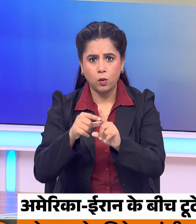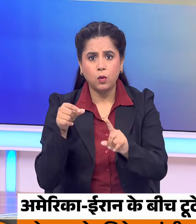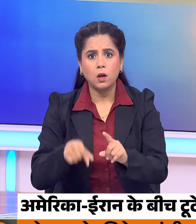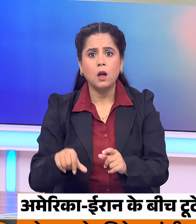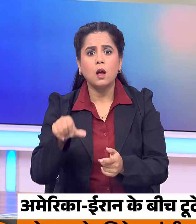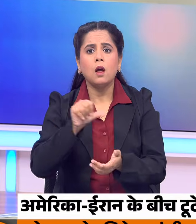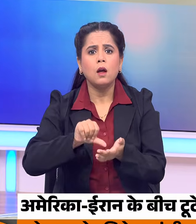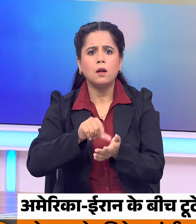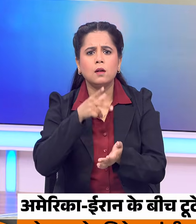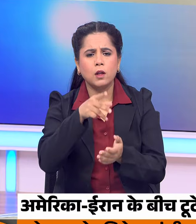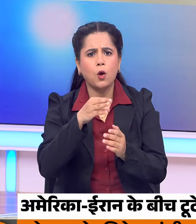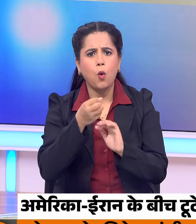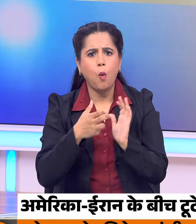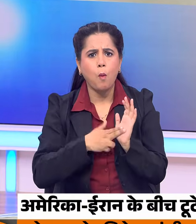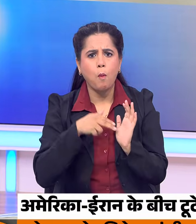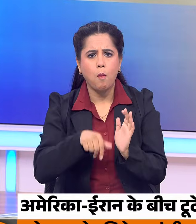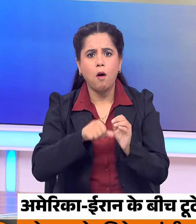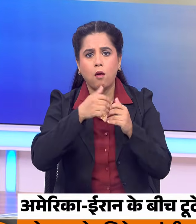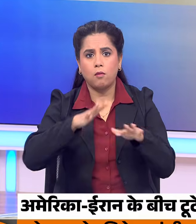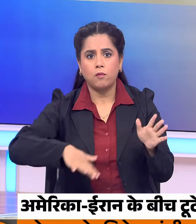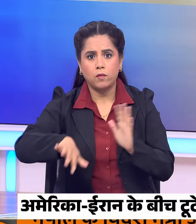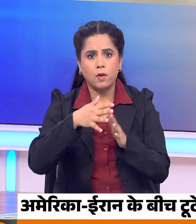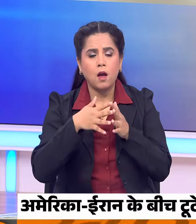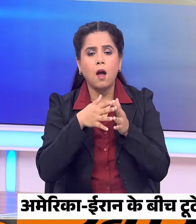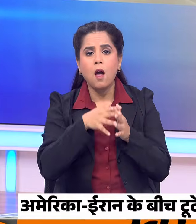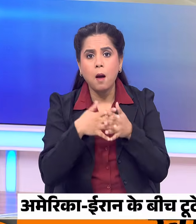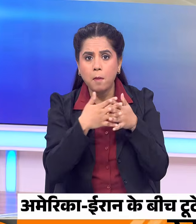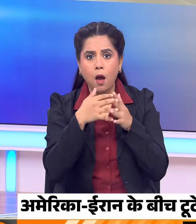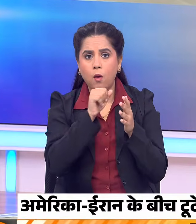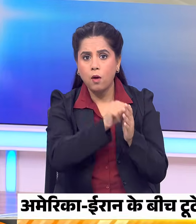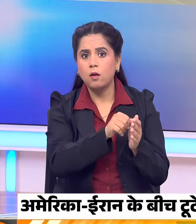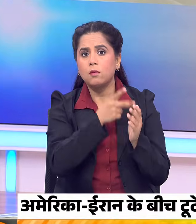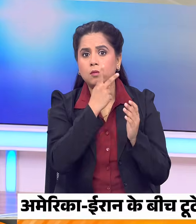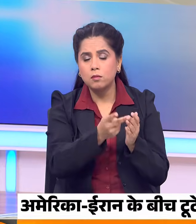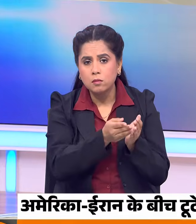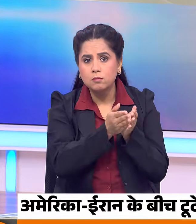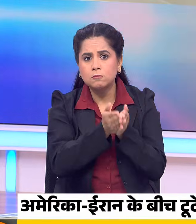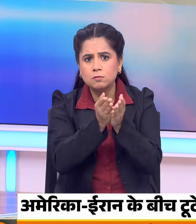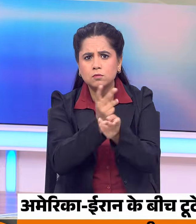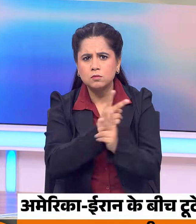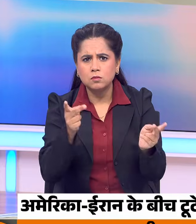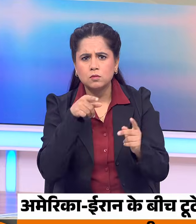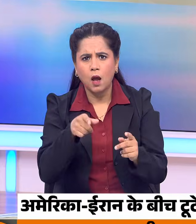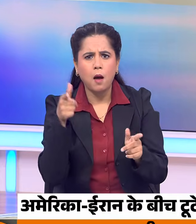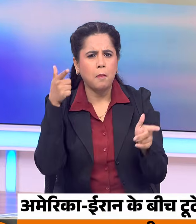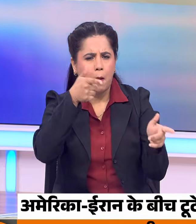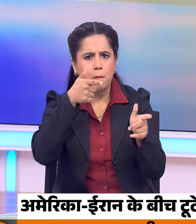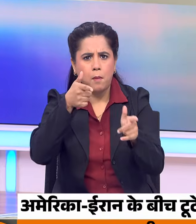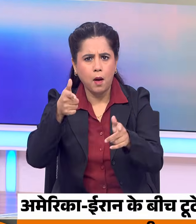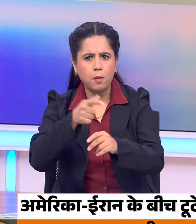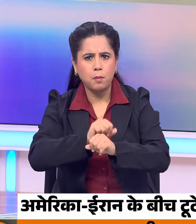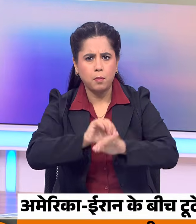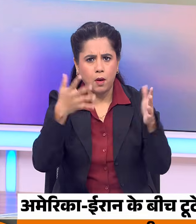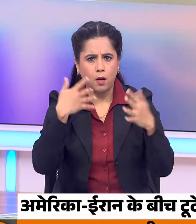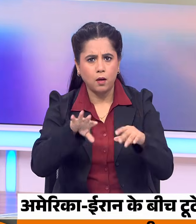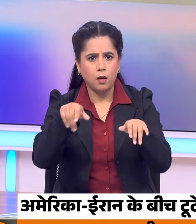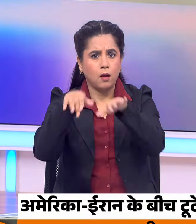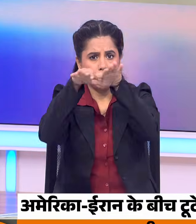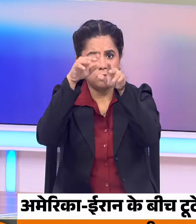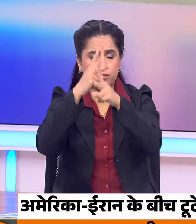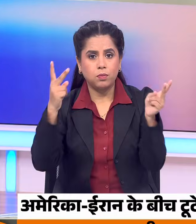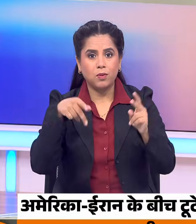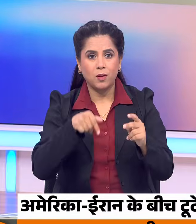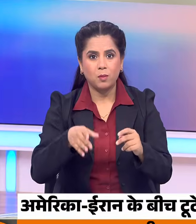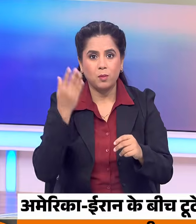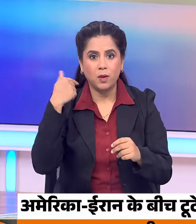दावा। ओमान की खाड़ी में अमेरिकी युद्धपोतों पर चेतावनी के तौर पर दागी मिसाइलें और ड्रोन। सीज फायर